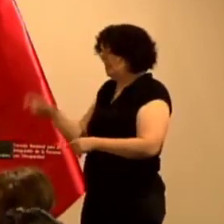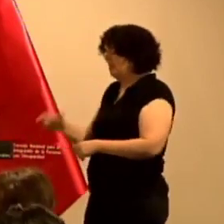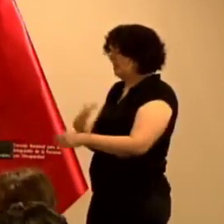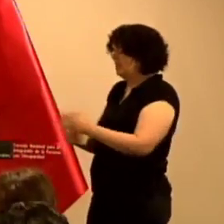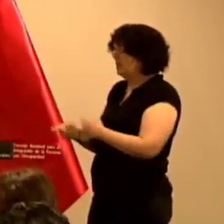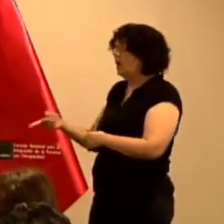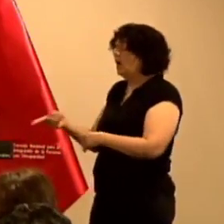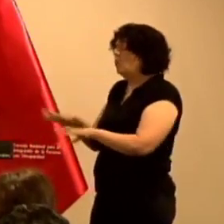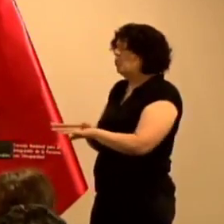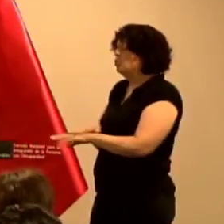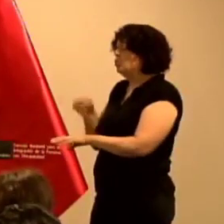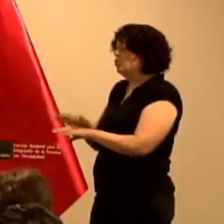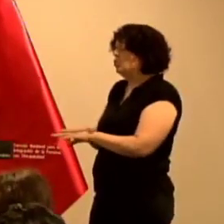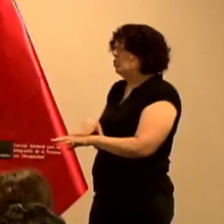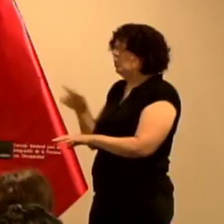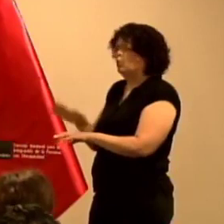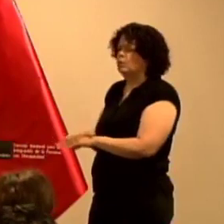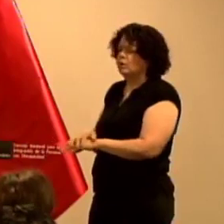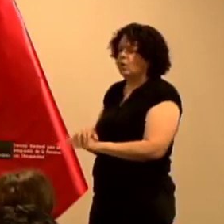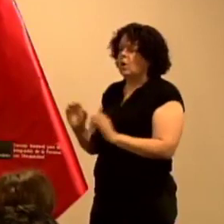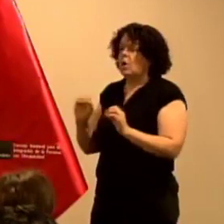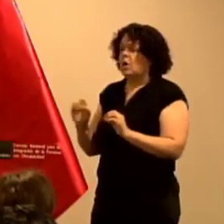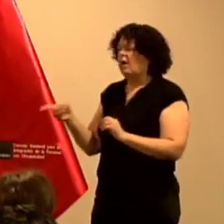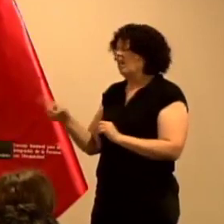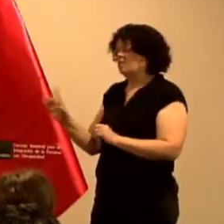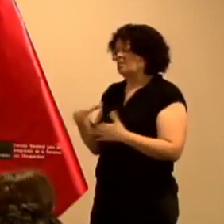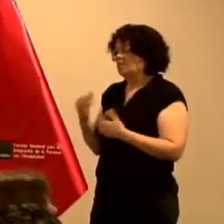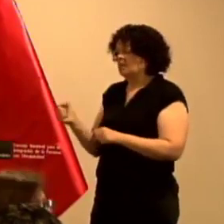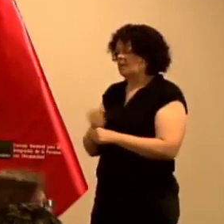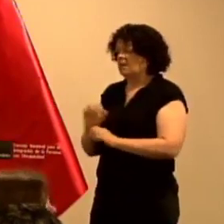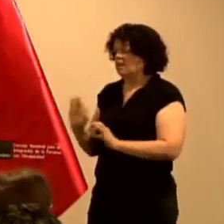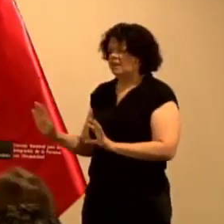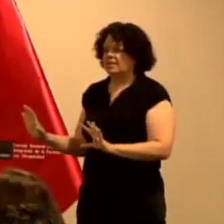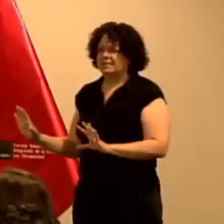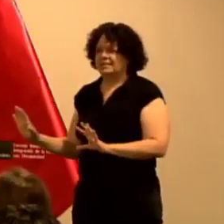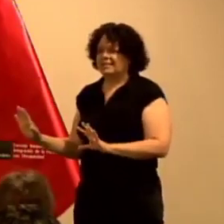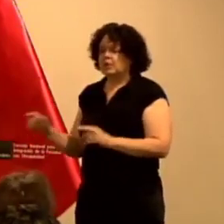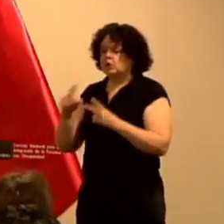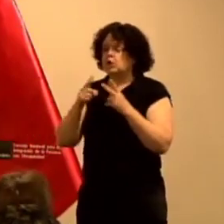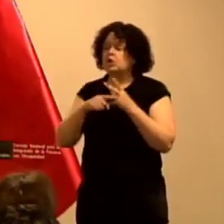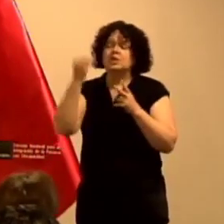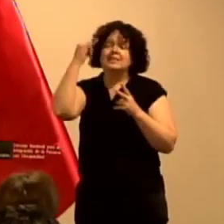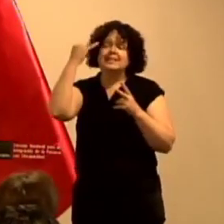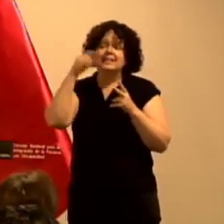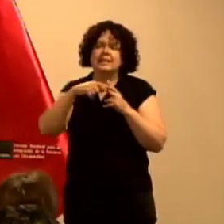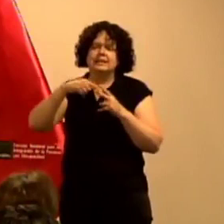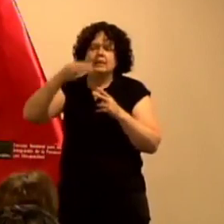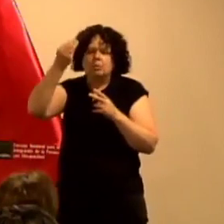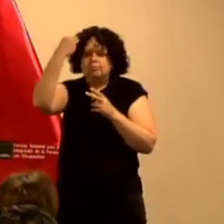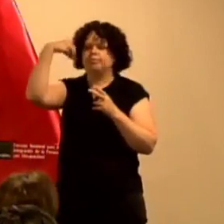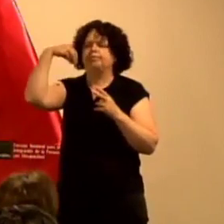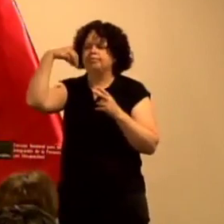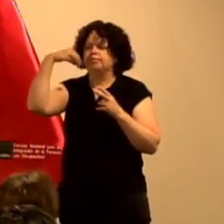el tema de la lástima. Muchas intervenciones se dejan llevar por estas dos concepciones que, como veremos en mi